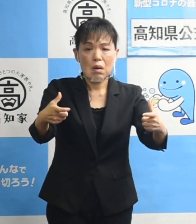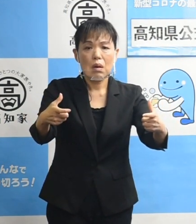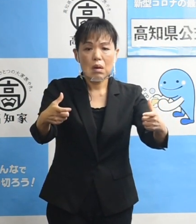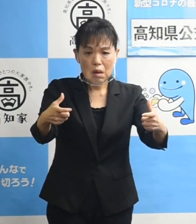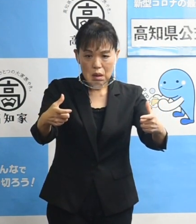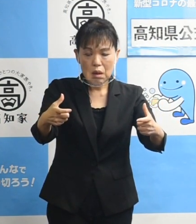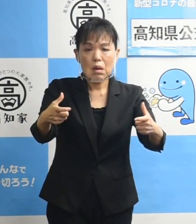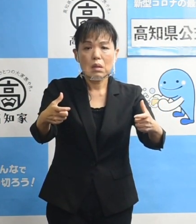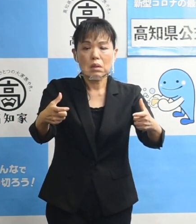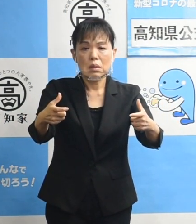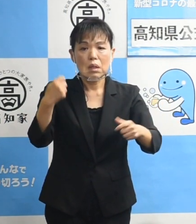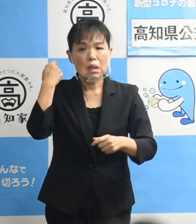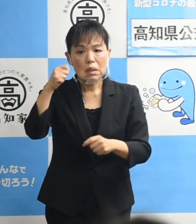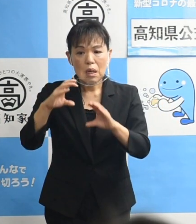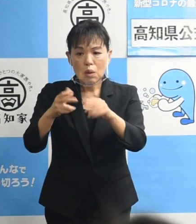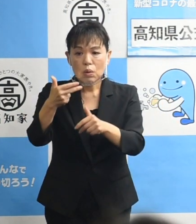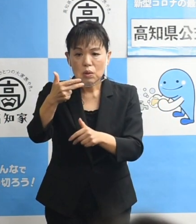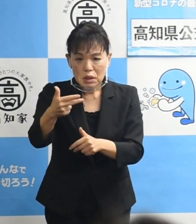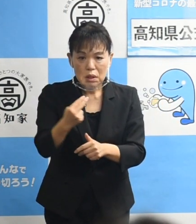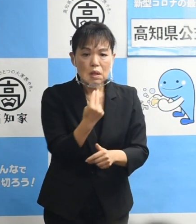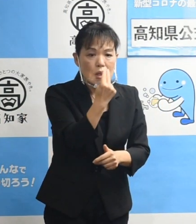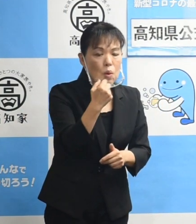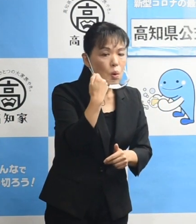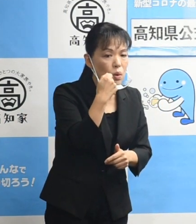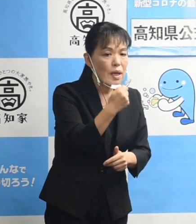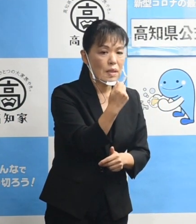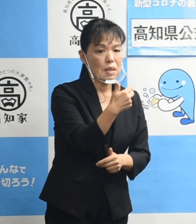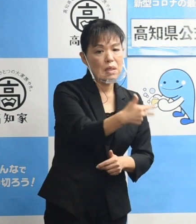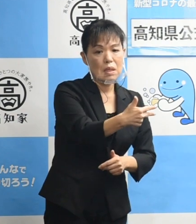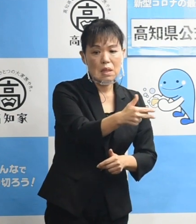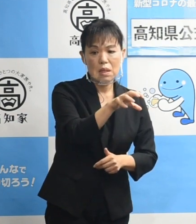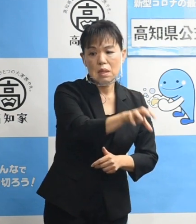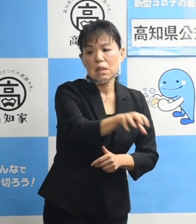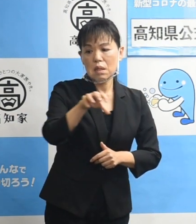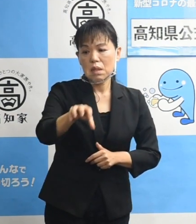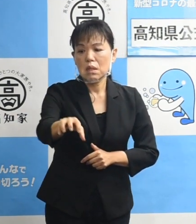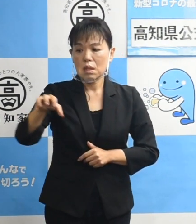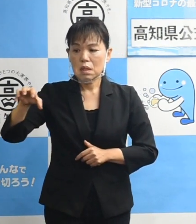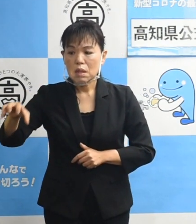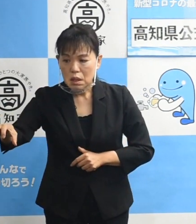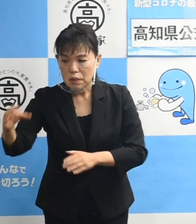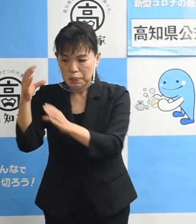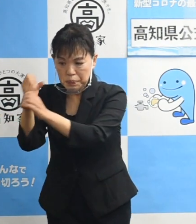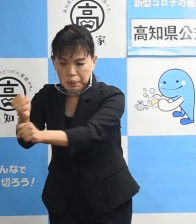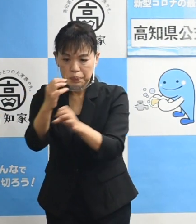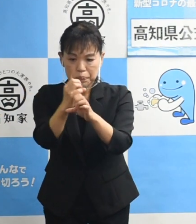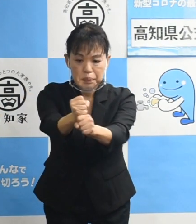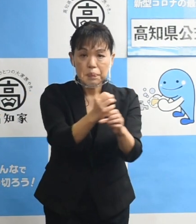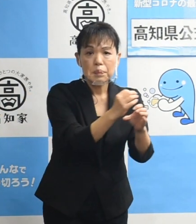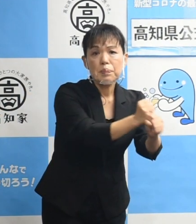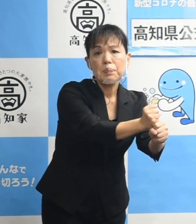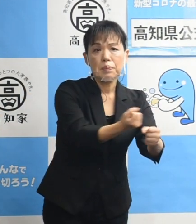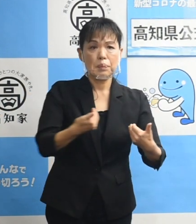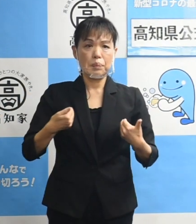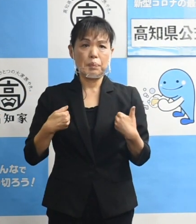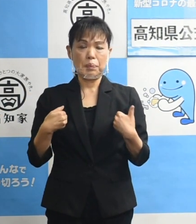知市に加えまして南国市、江南市、この辺りに対象地域は絞り込む必要があるのではないか